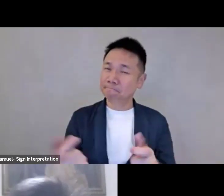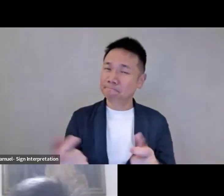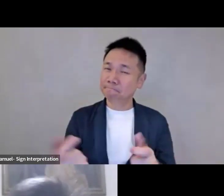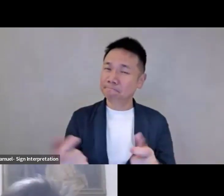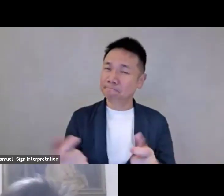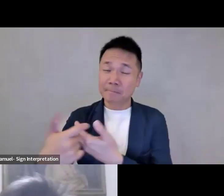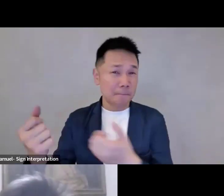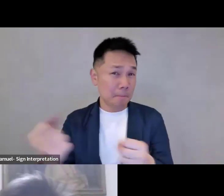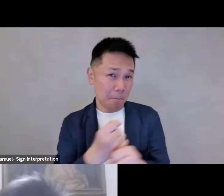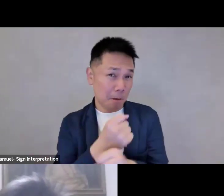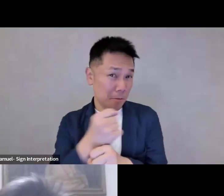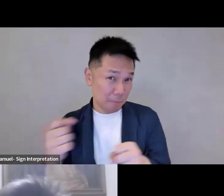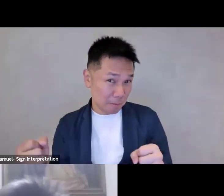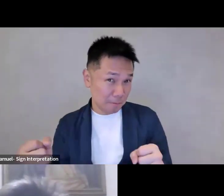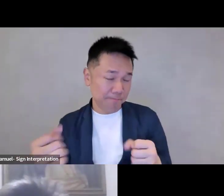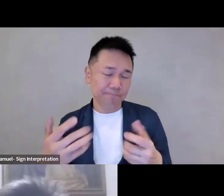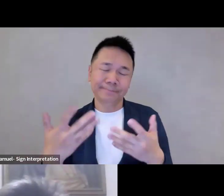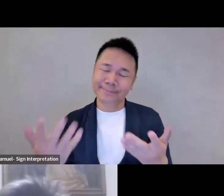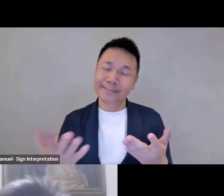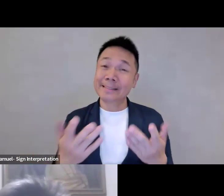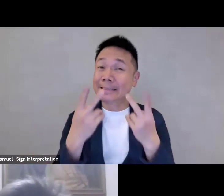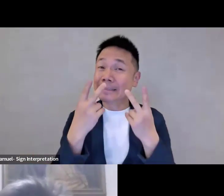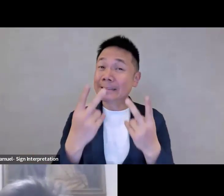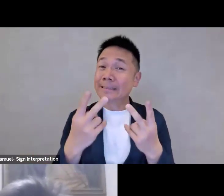好，所以我们现在开始录音。